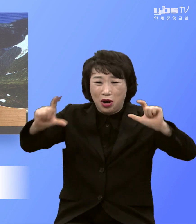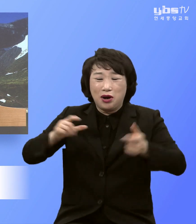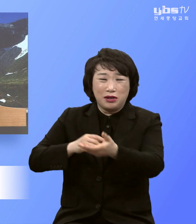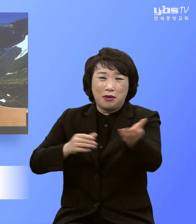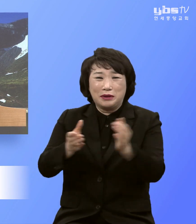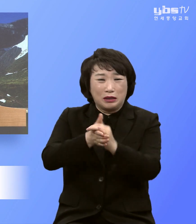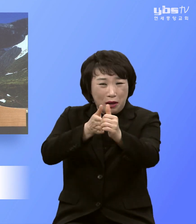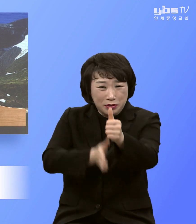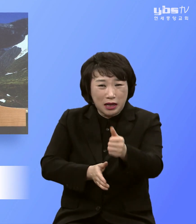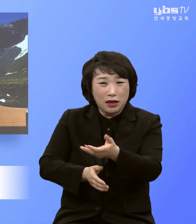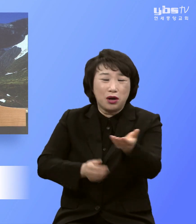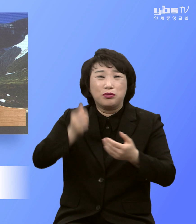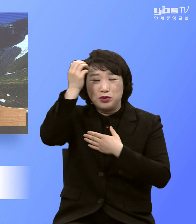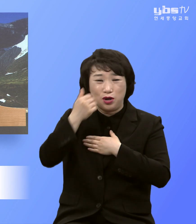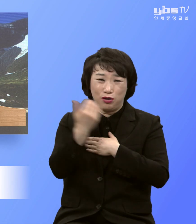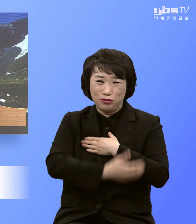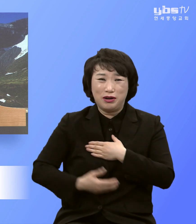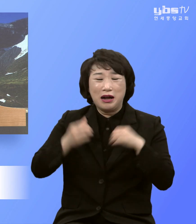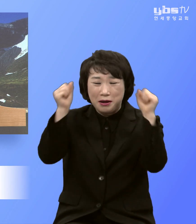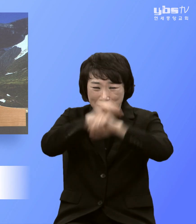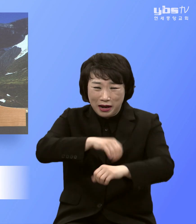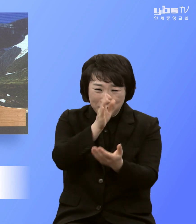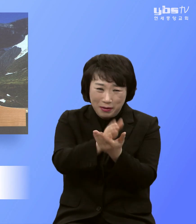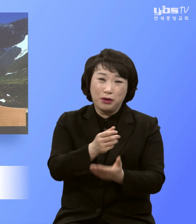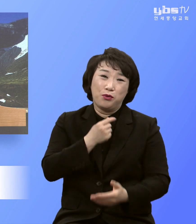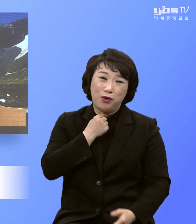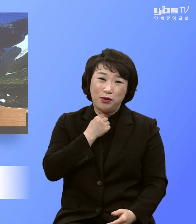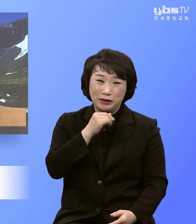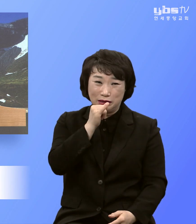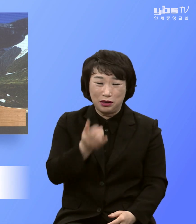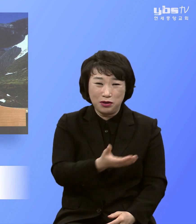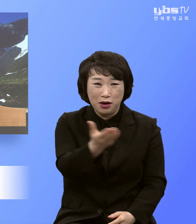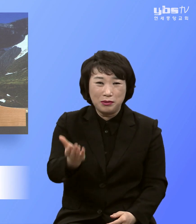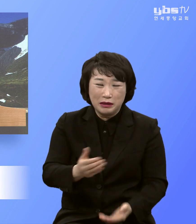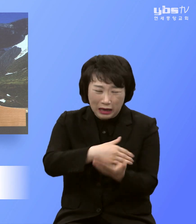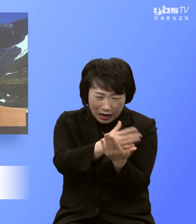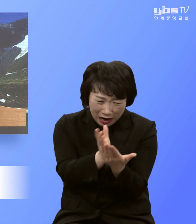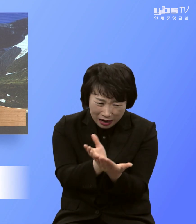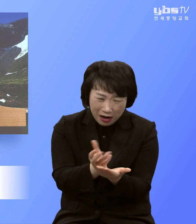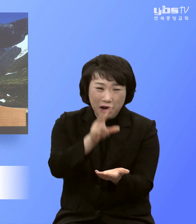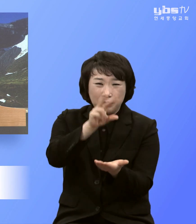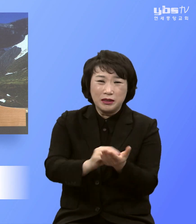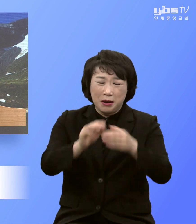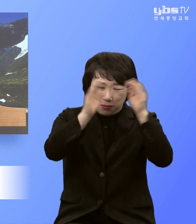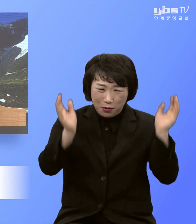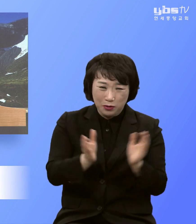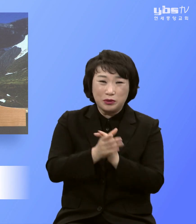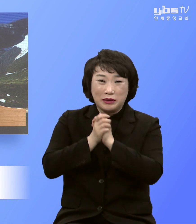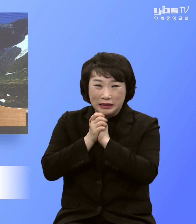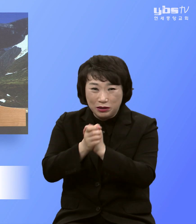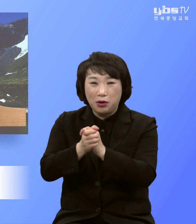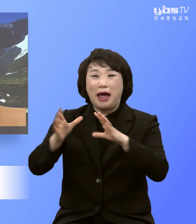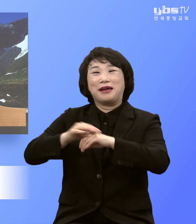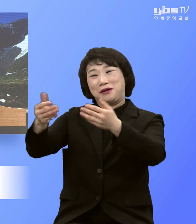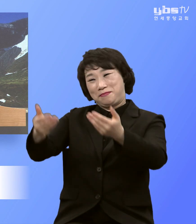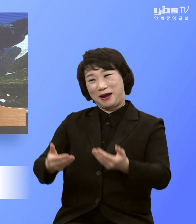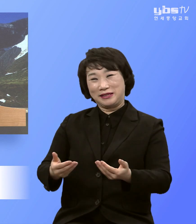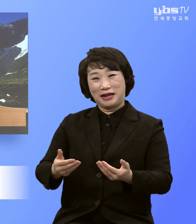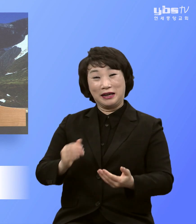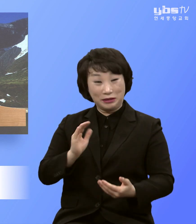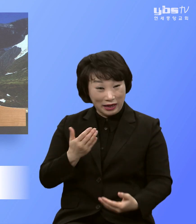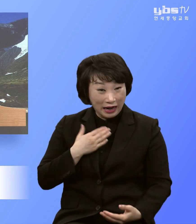여러분의 영육간에 망하지 않기를 바랐고, 여러분이 가진 모든 문제들을 기도로 해결받음으로